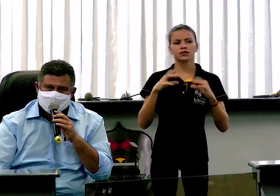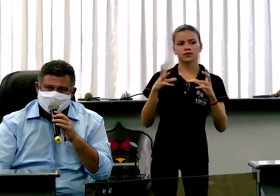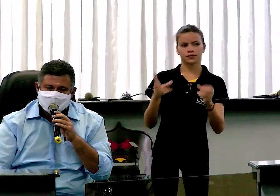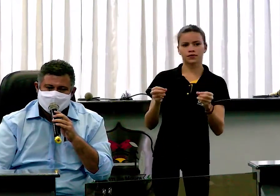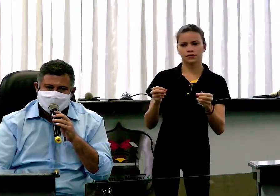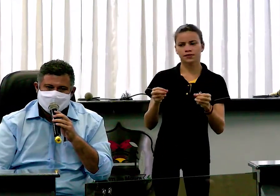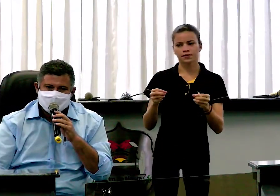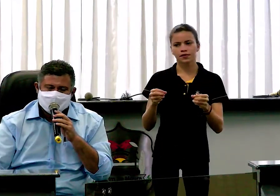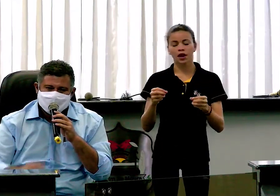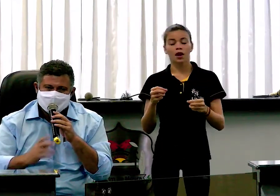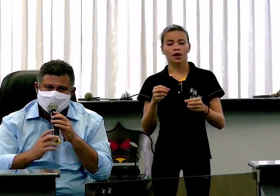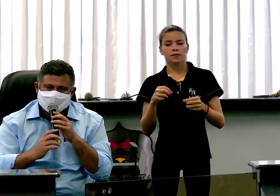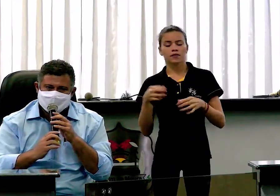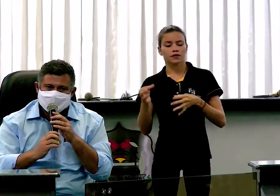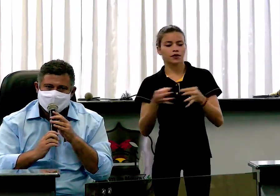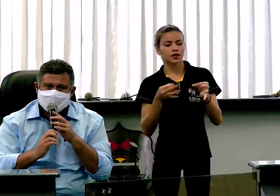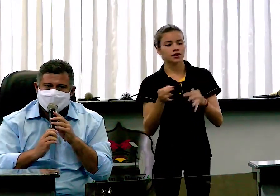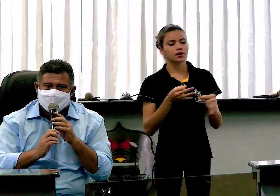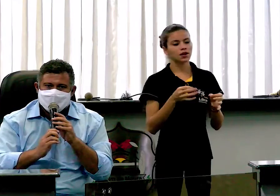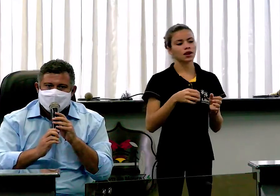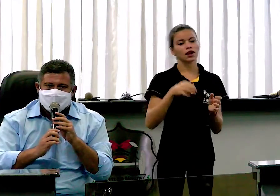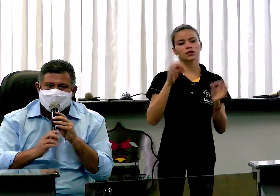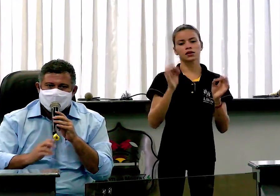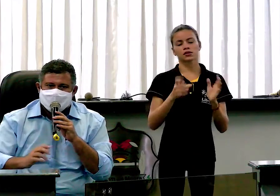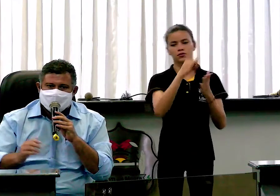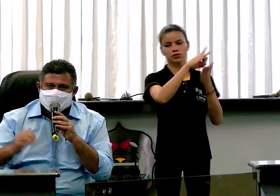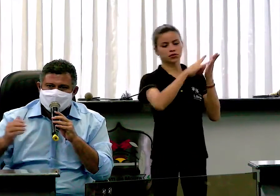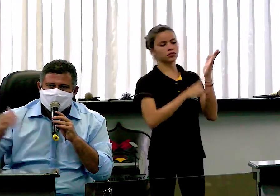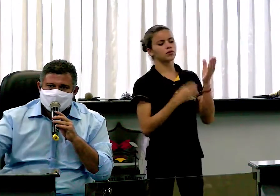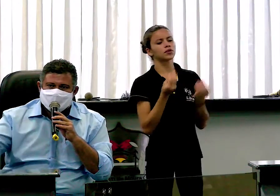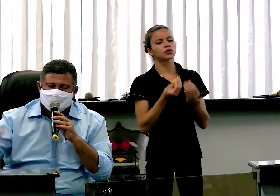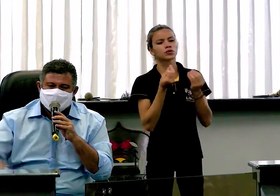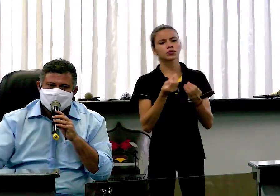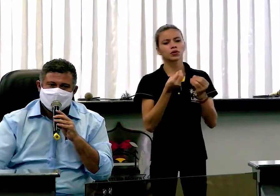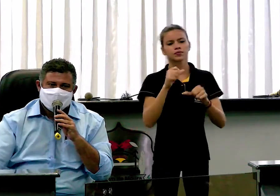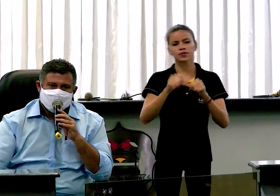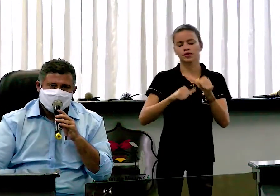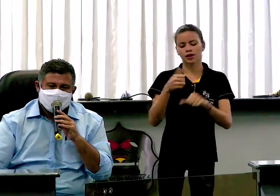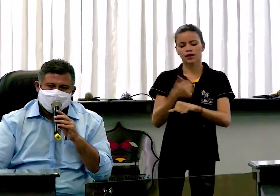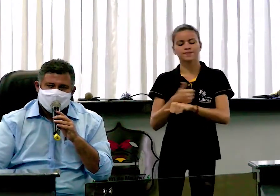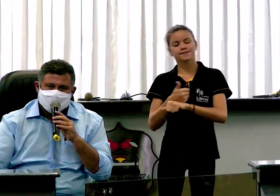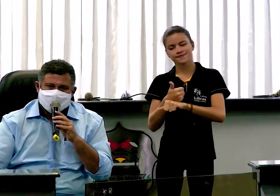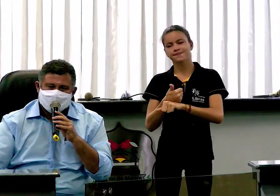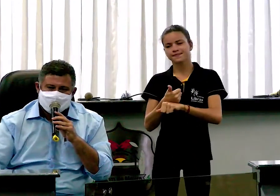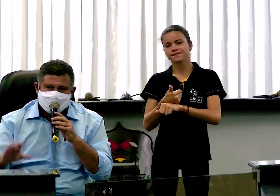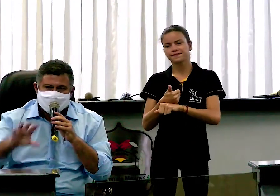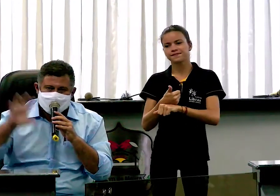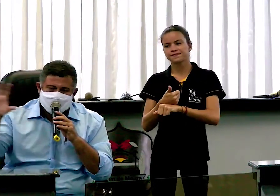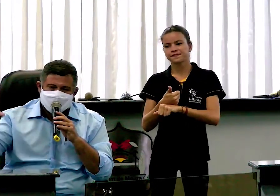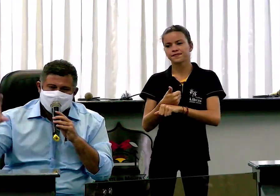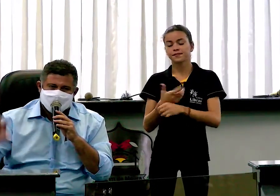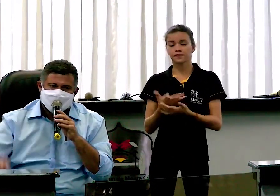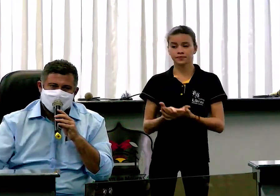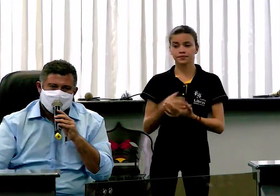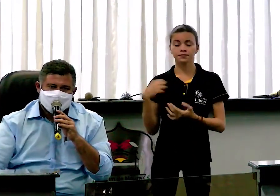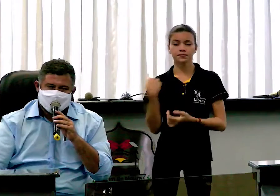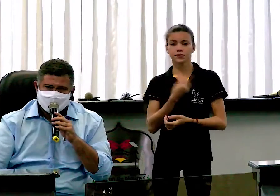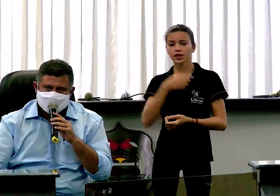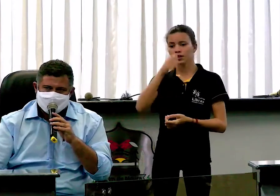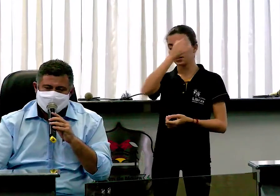que havia sido tomado pelo anterior gestor então nós sabemos que com isso nós teremos que trabalhar